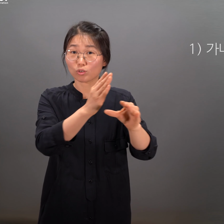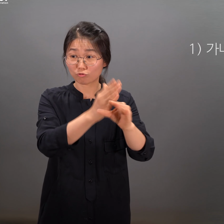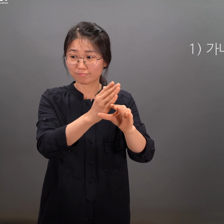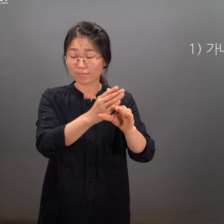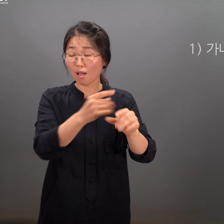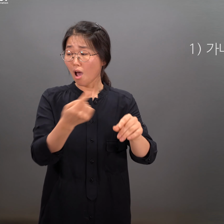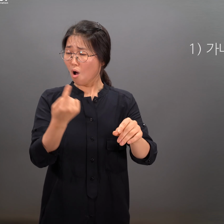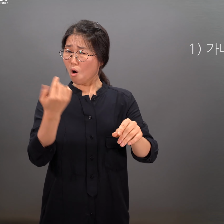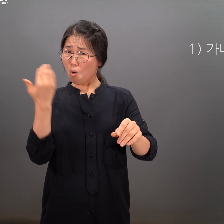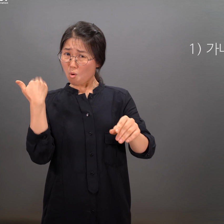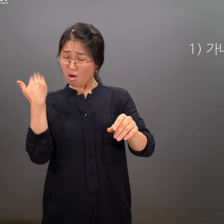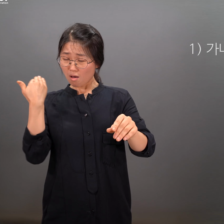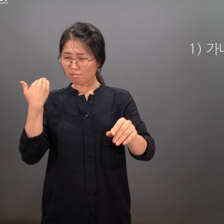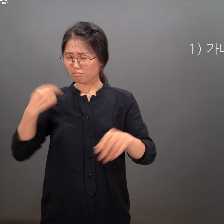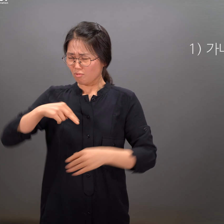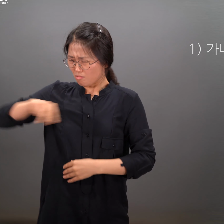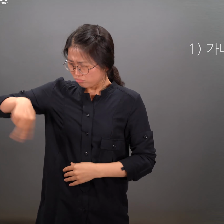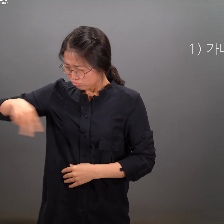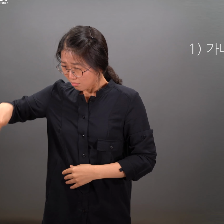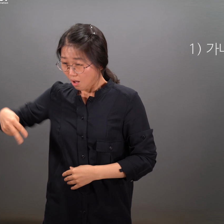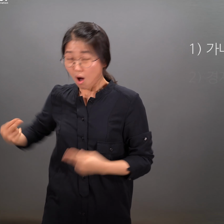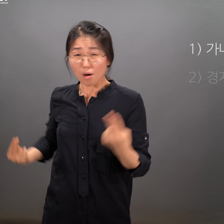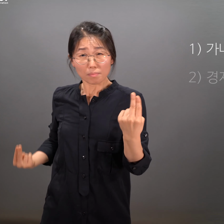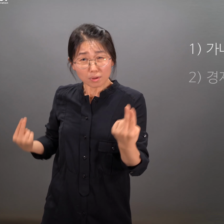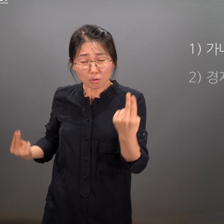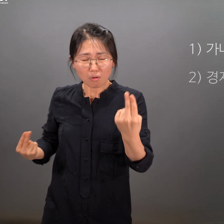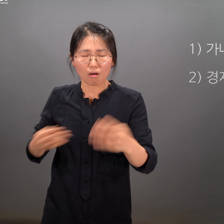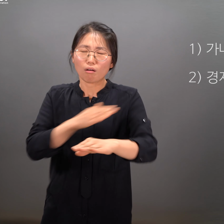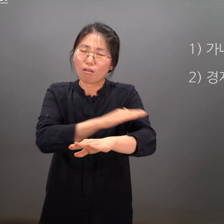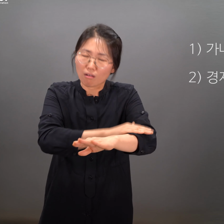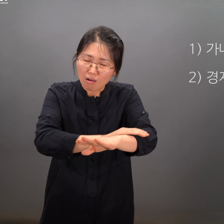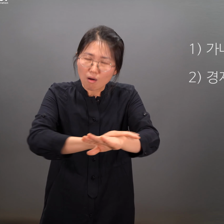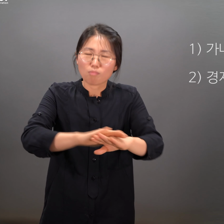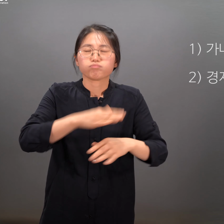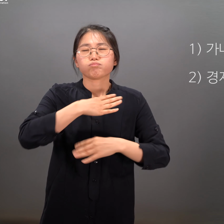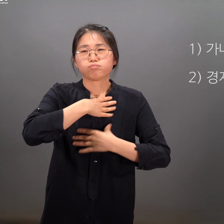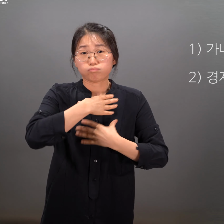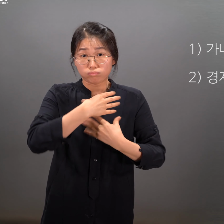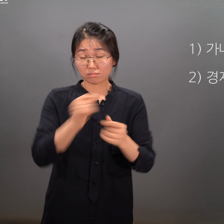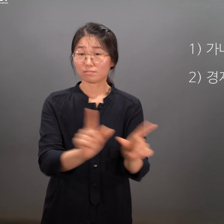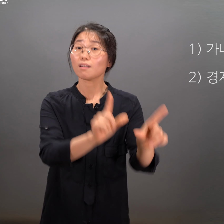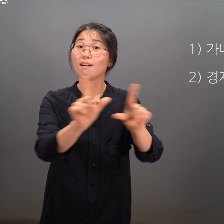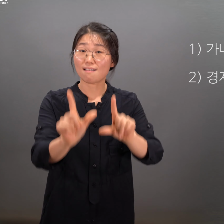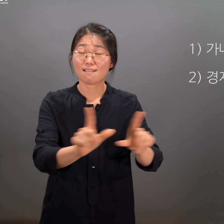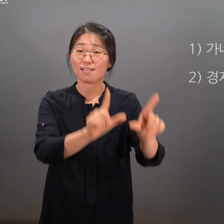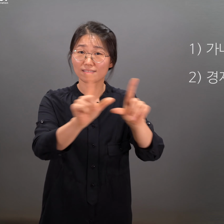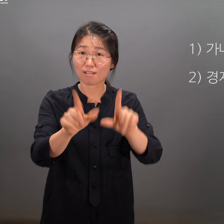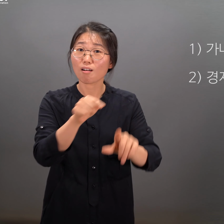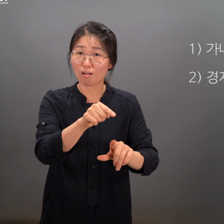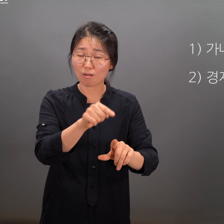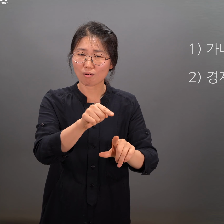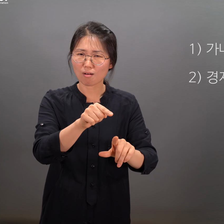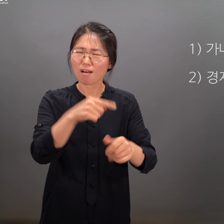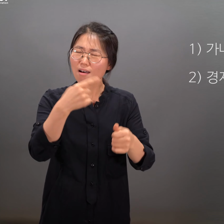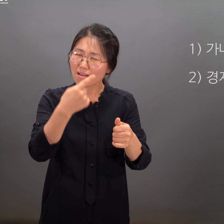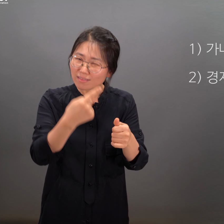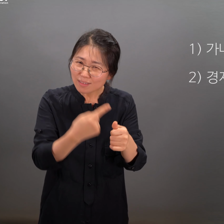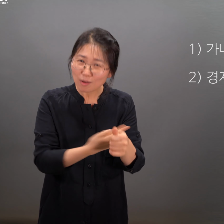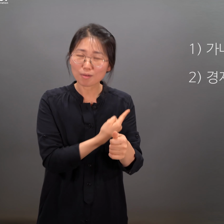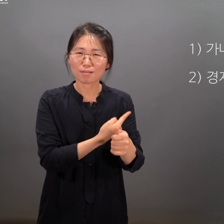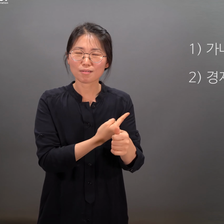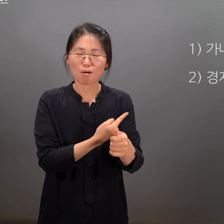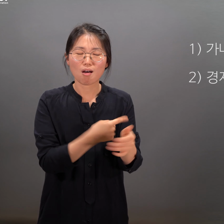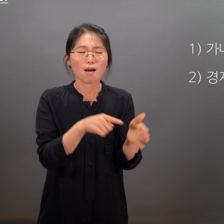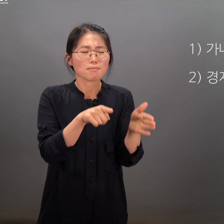보니 삶이 조금씩 조금씩 좋아지거든요. 경제적인 측면에서 삶의 질이 좋아지다가 보니까 여유도